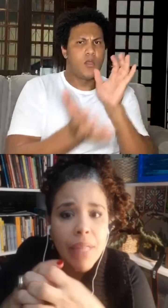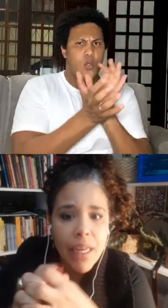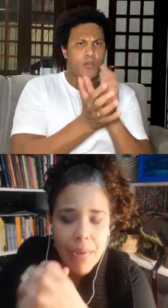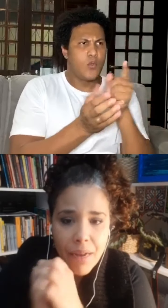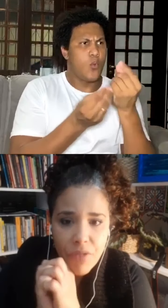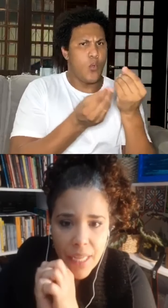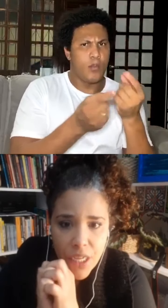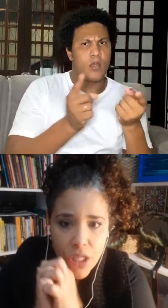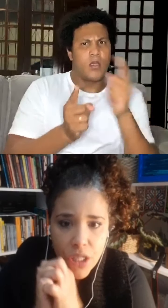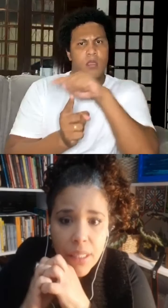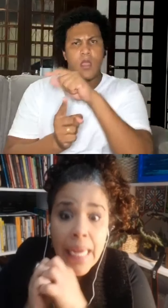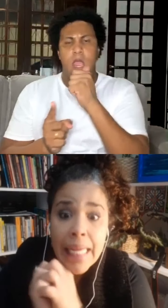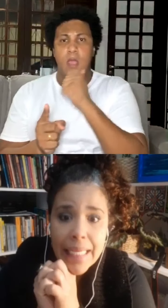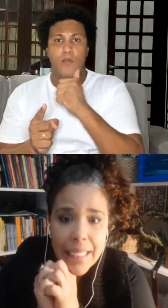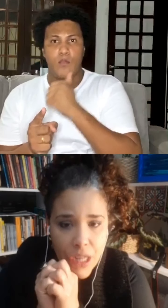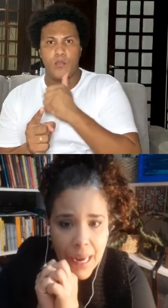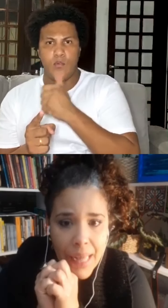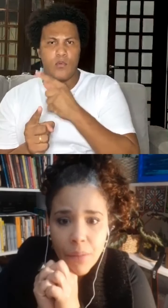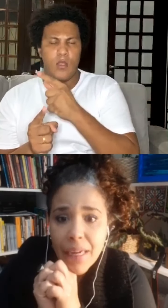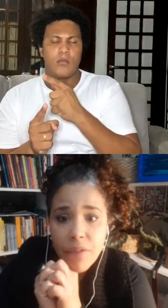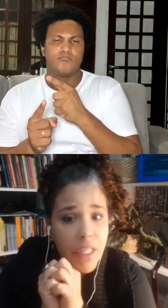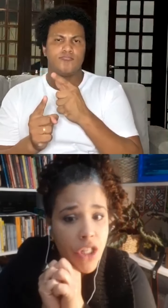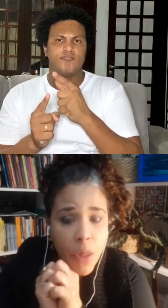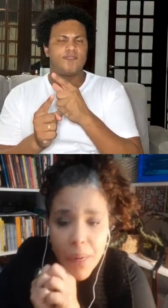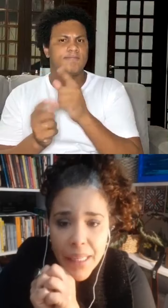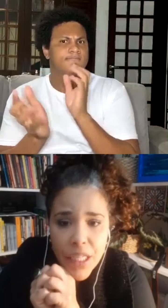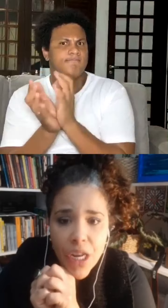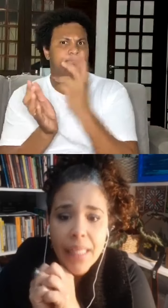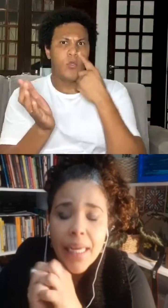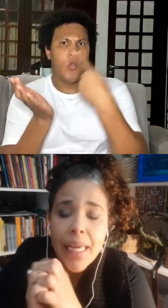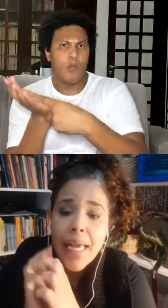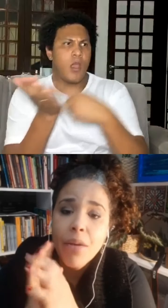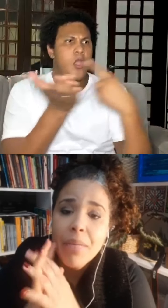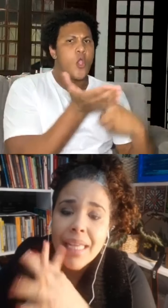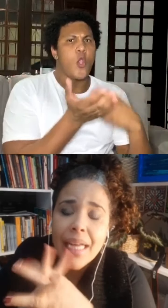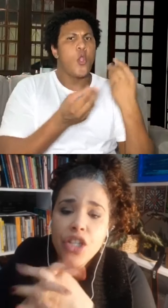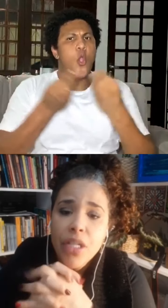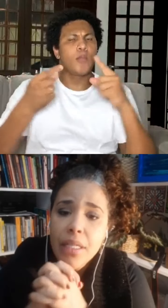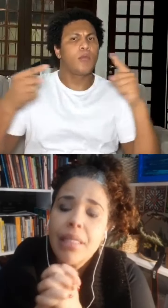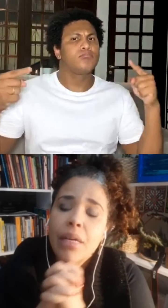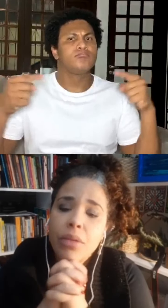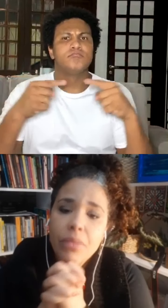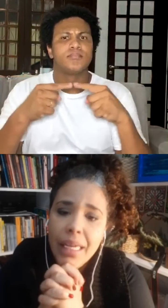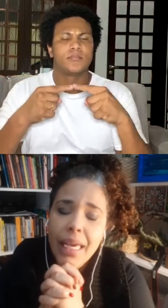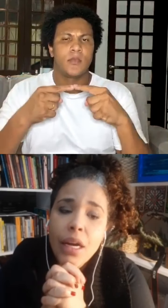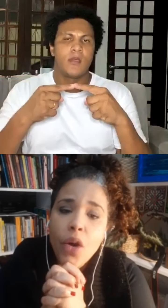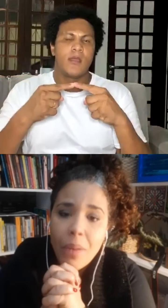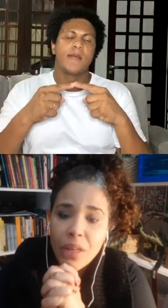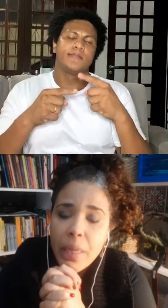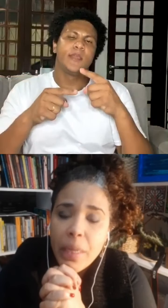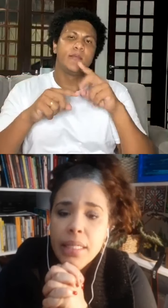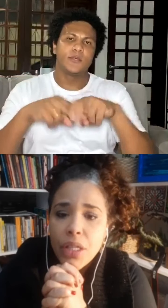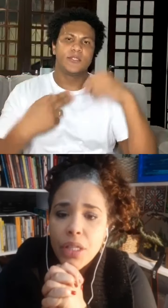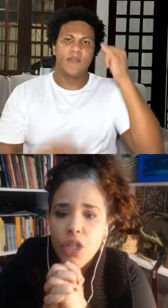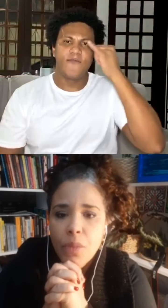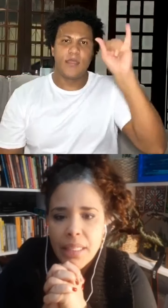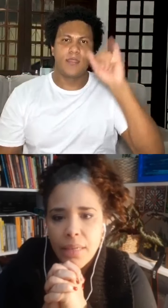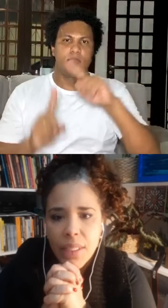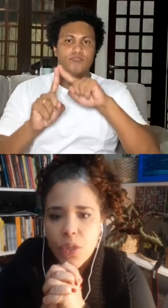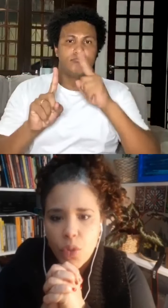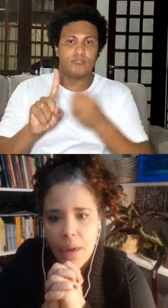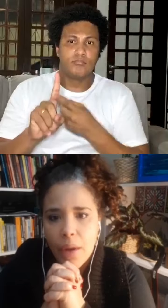uma gravidez indesejada, uma gravidez não planejada, e aumentar a chance de eu não ter uma doença de